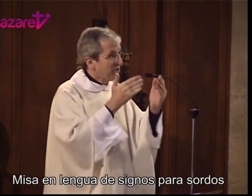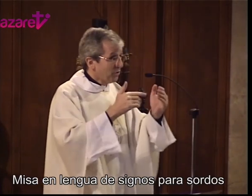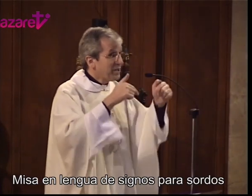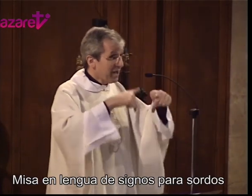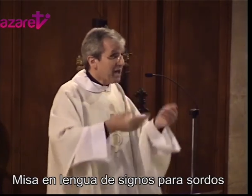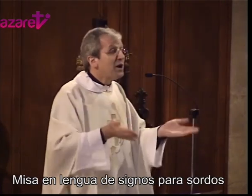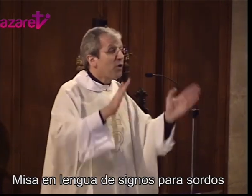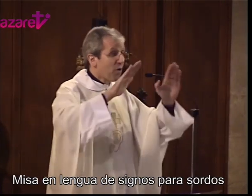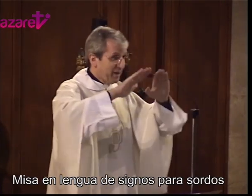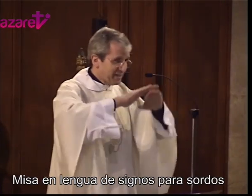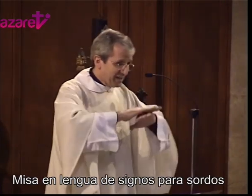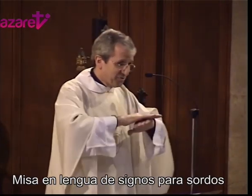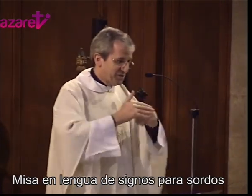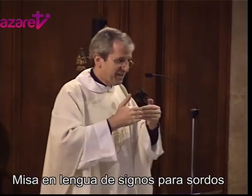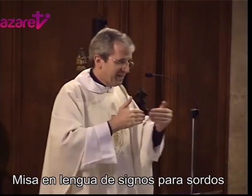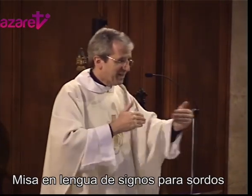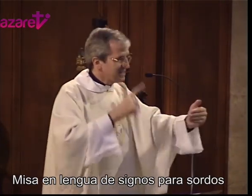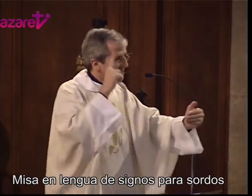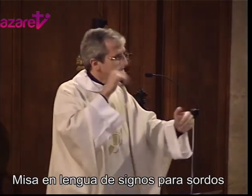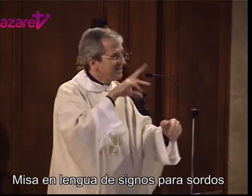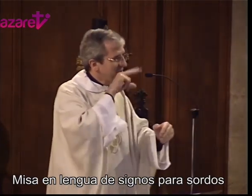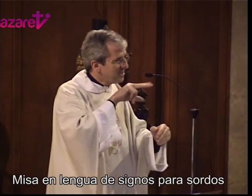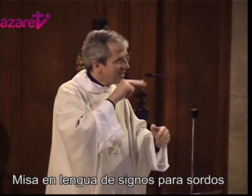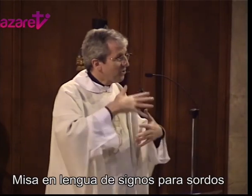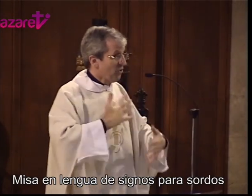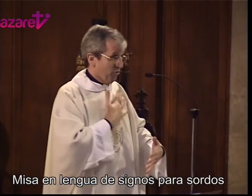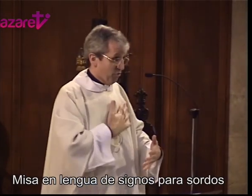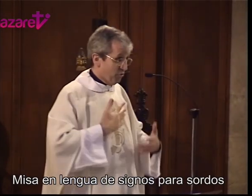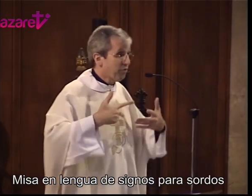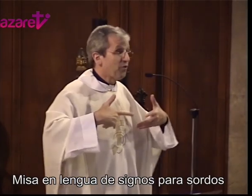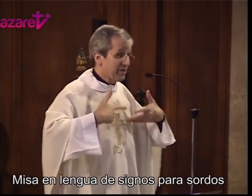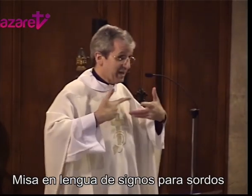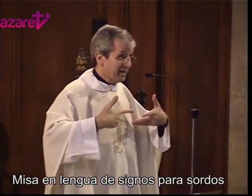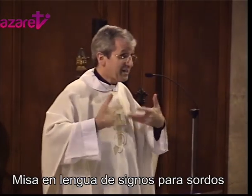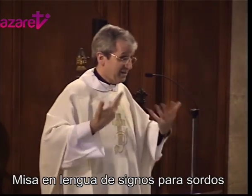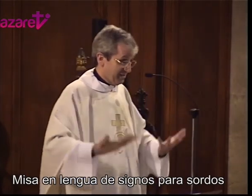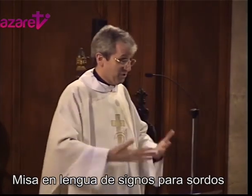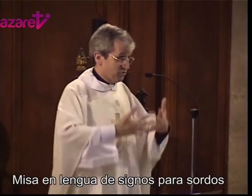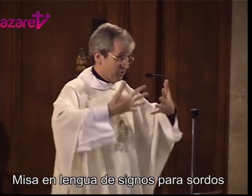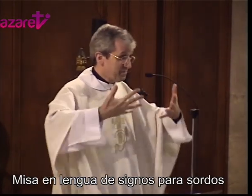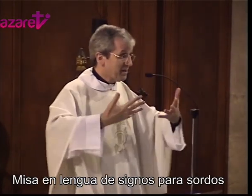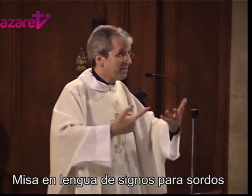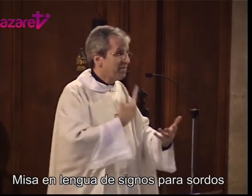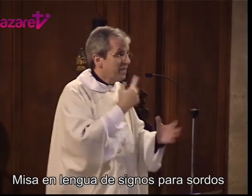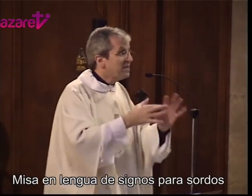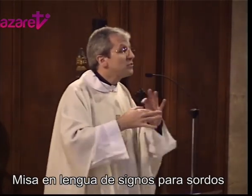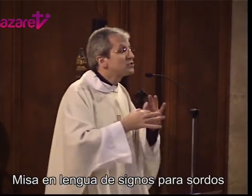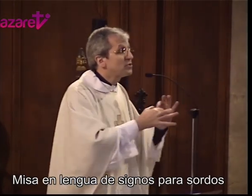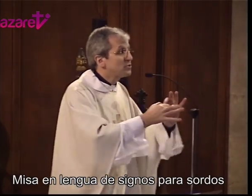Gloria, esta noche, este día de Navidad, con gozo y alegría y con solemnidad, decimos todos